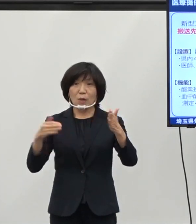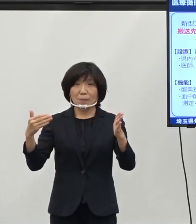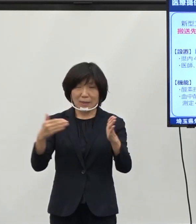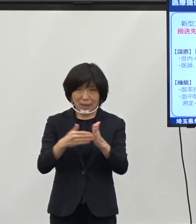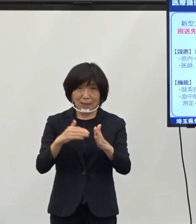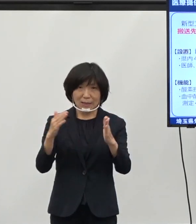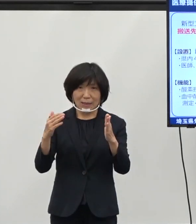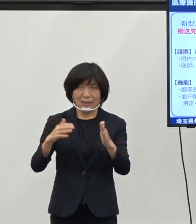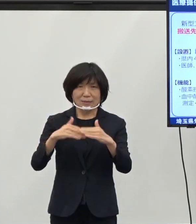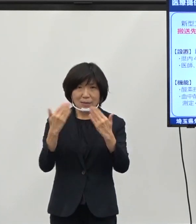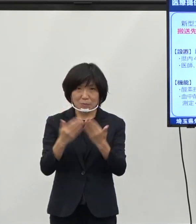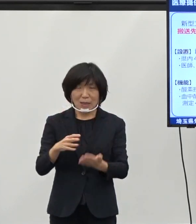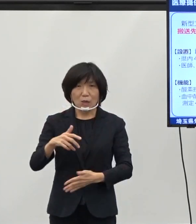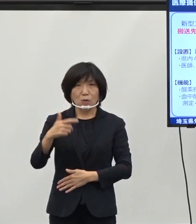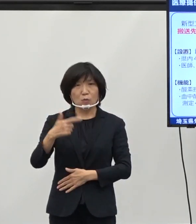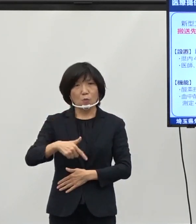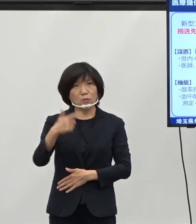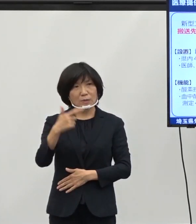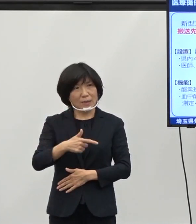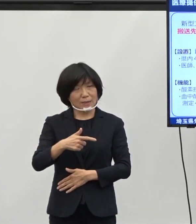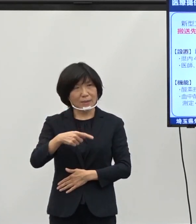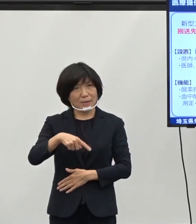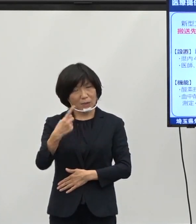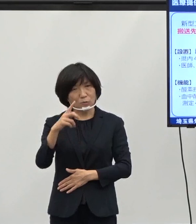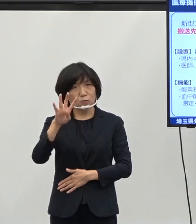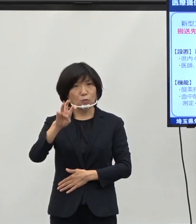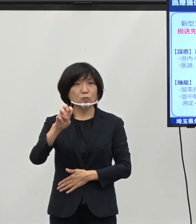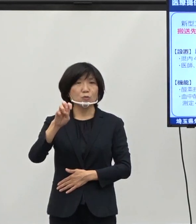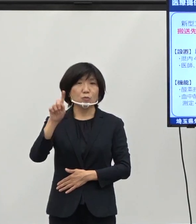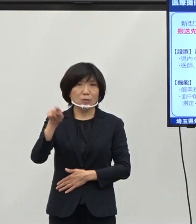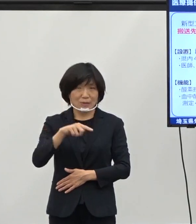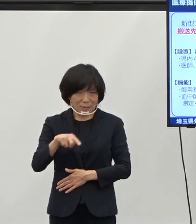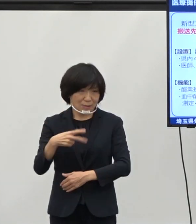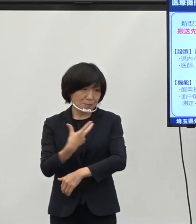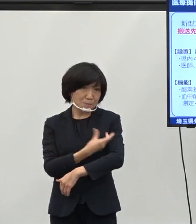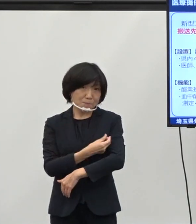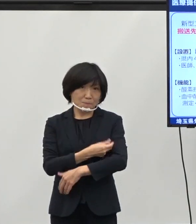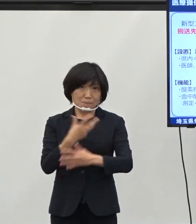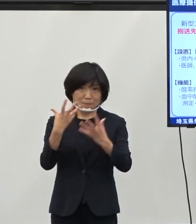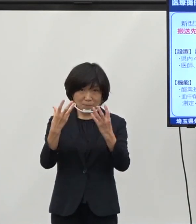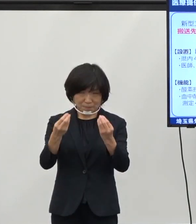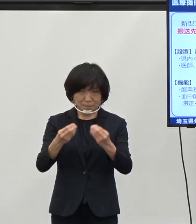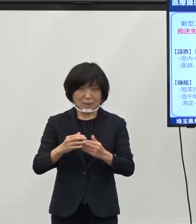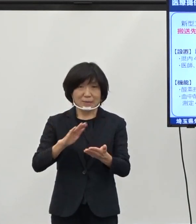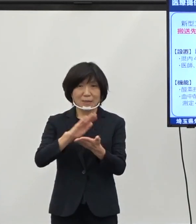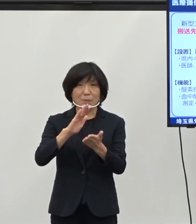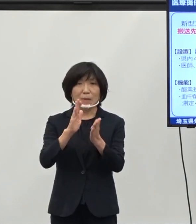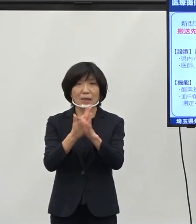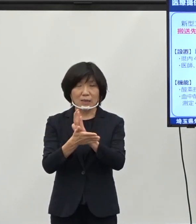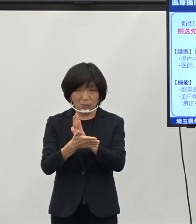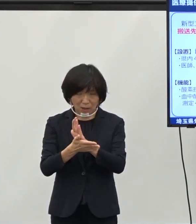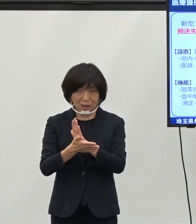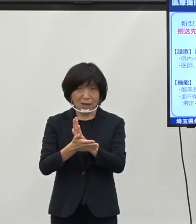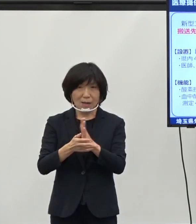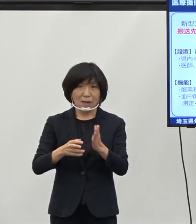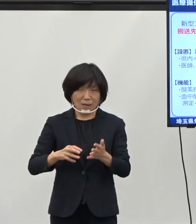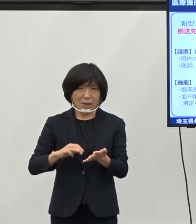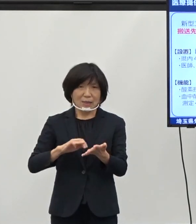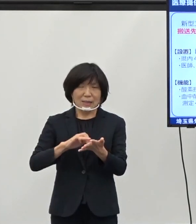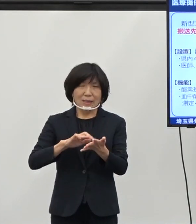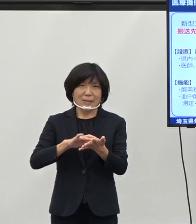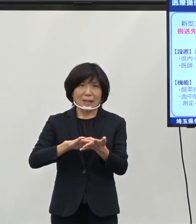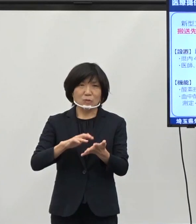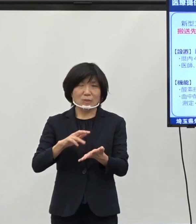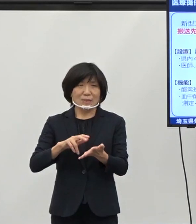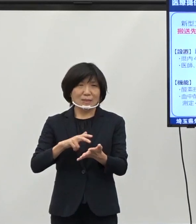計6540人の方に接種を実施をいたしました。で県では薬剤師が前日までに